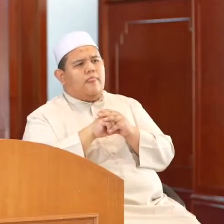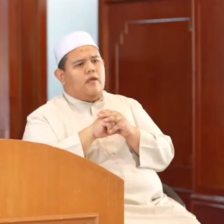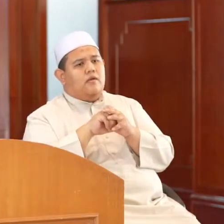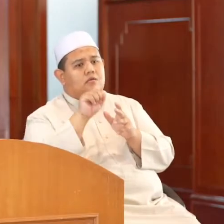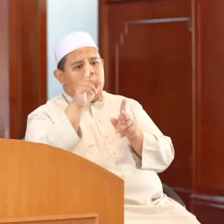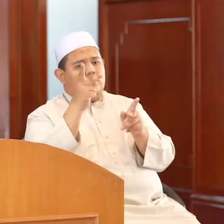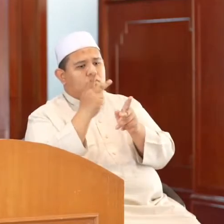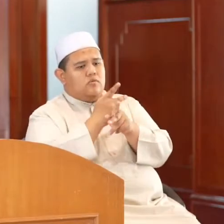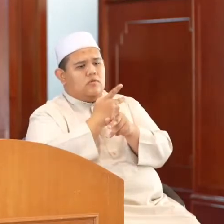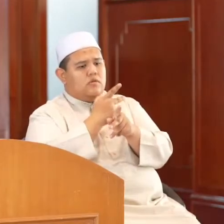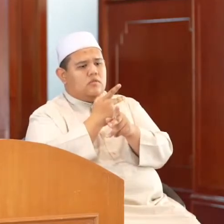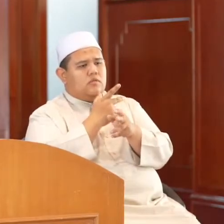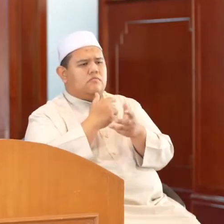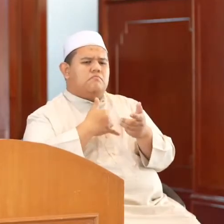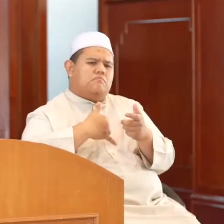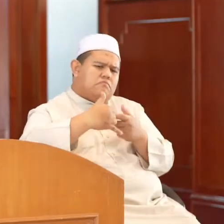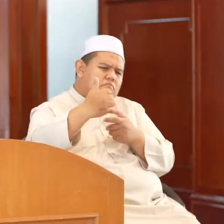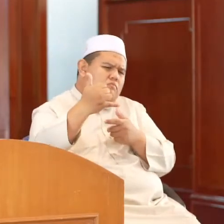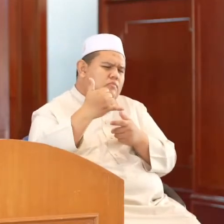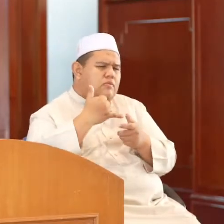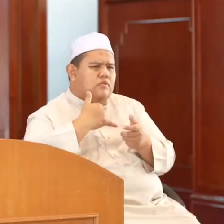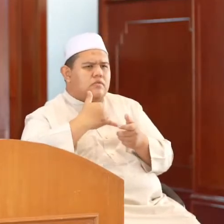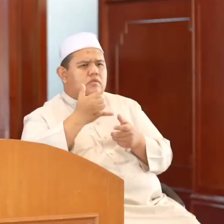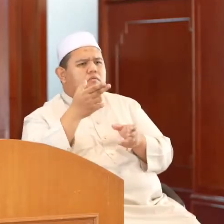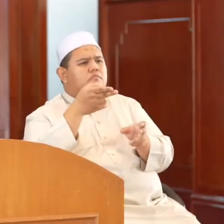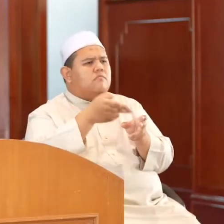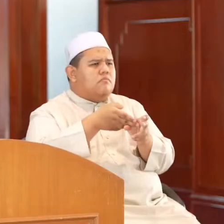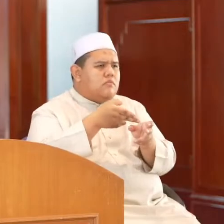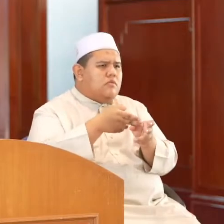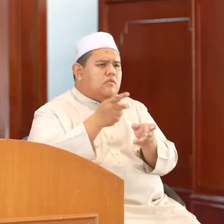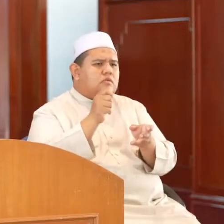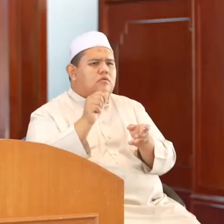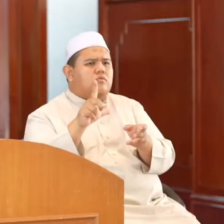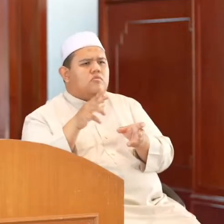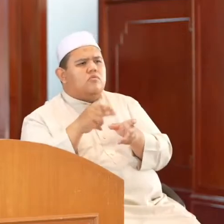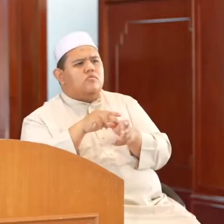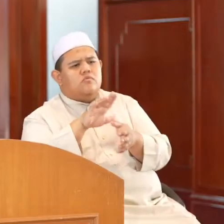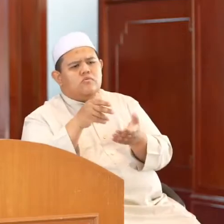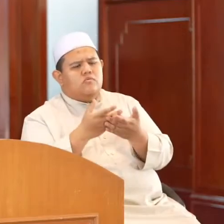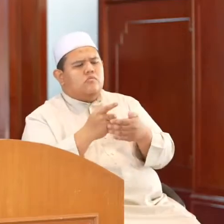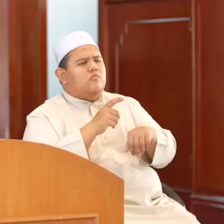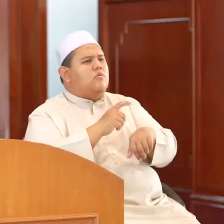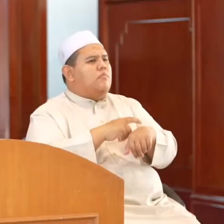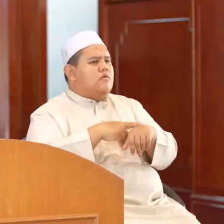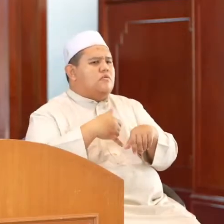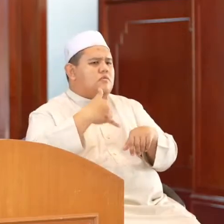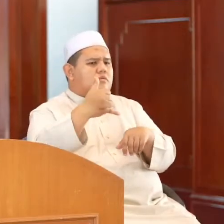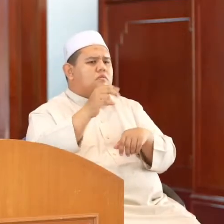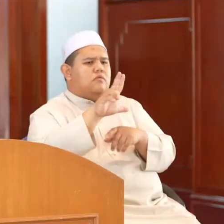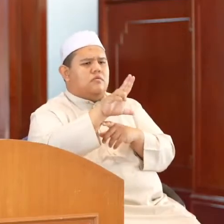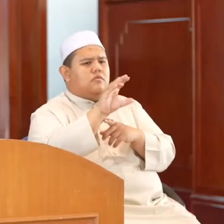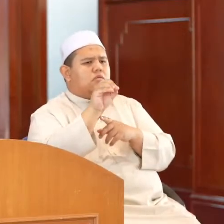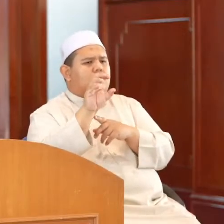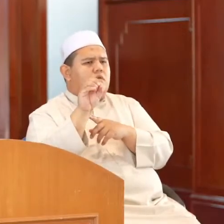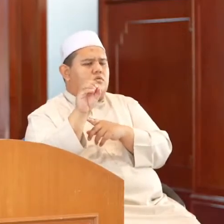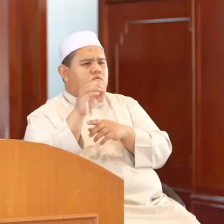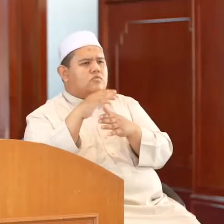sekali capur dengan gimari, dengan minyak tu, minyak kereta, dengan gininya, dengan ni ni, 300.